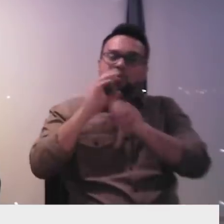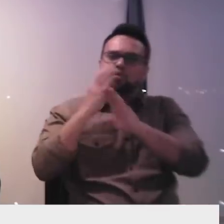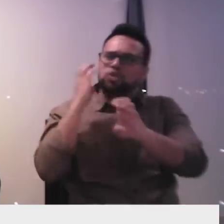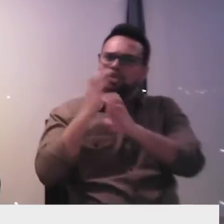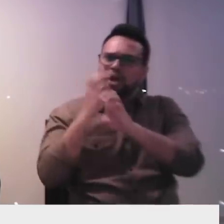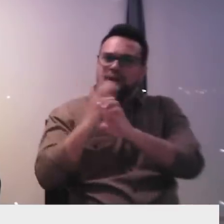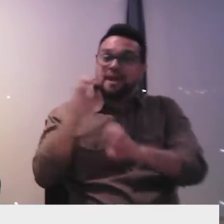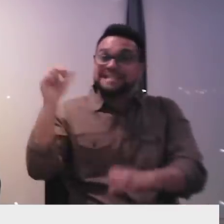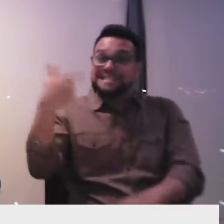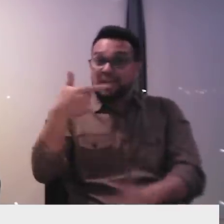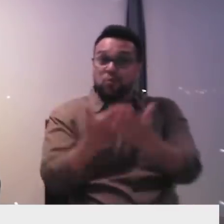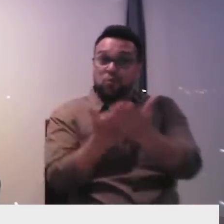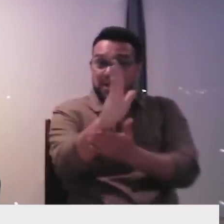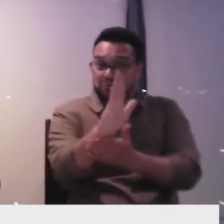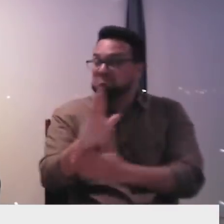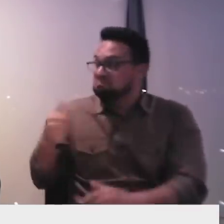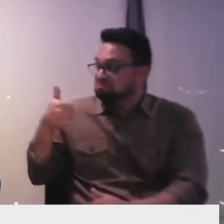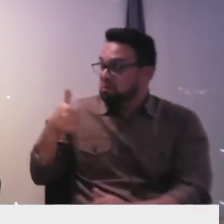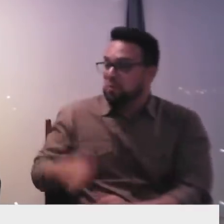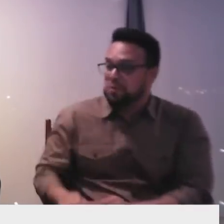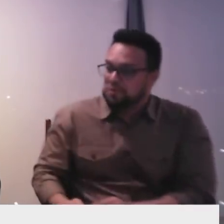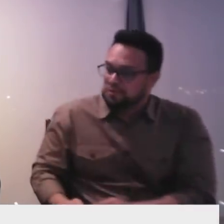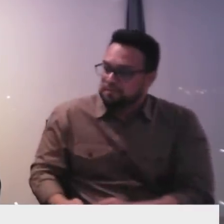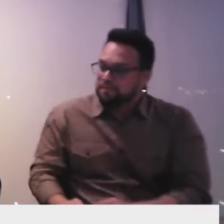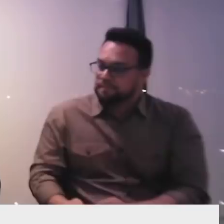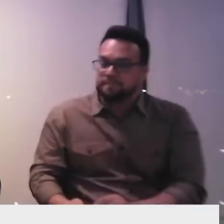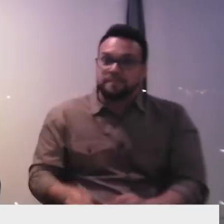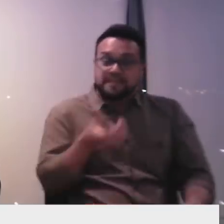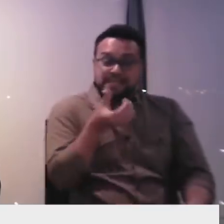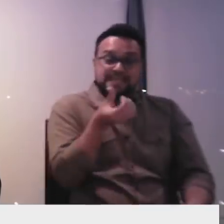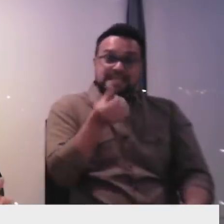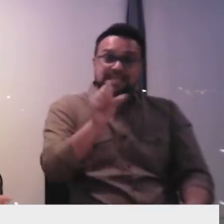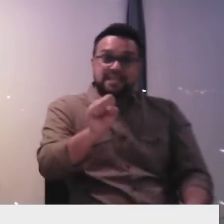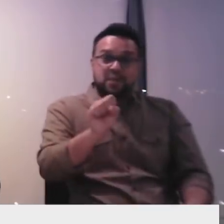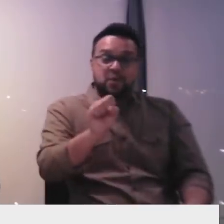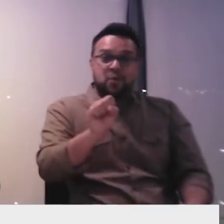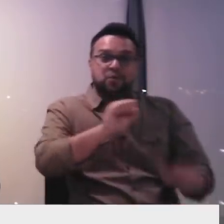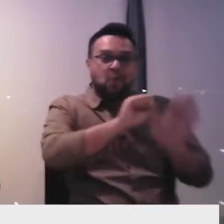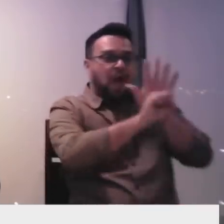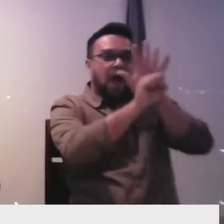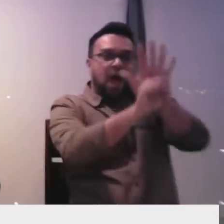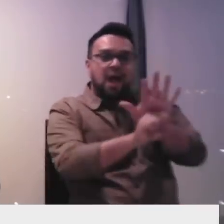Tarcísio? Segundo. Foi segundo? Foi mal, Tarcísio. De 68 na artilharia, eu fui 19º.